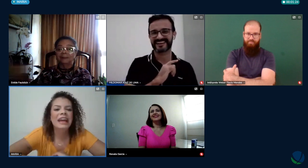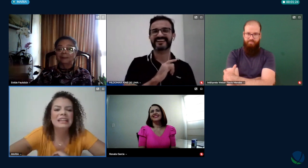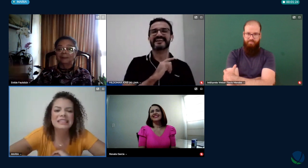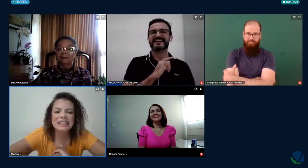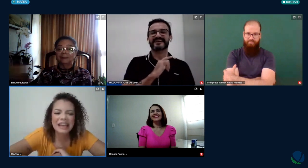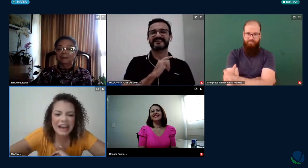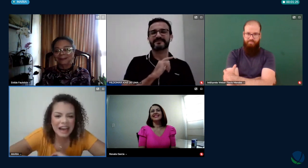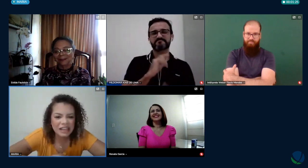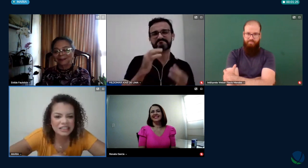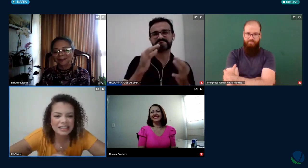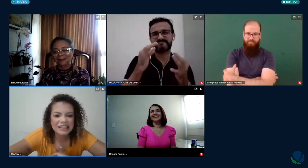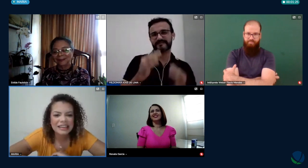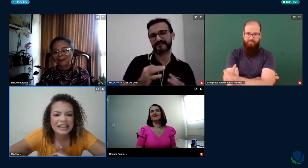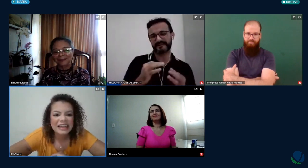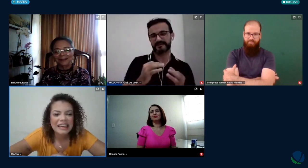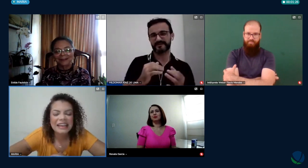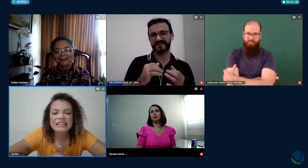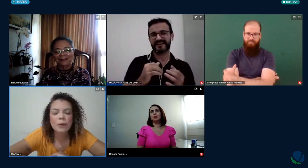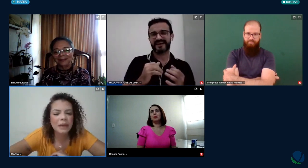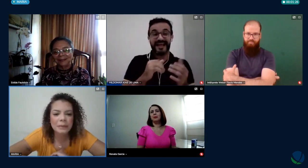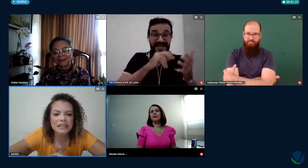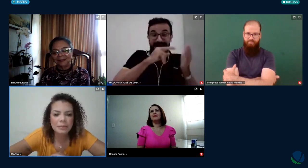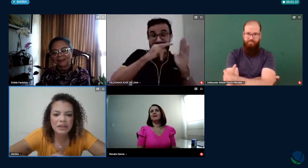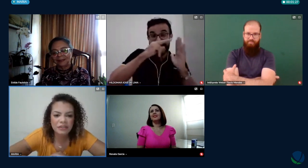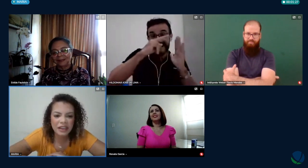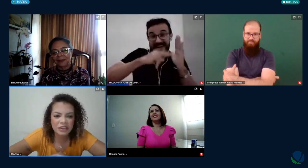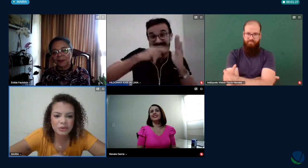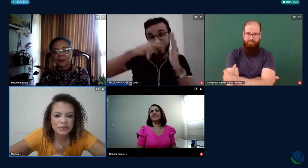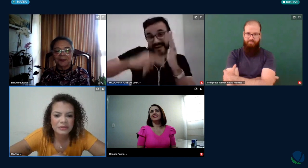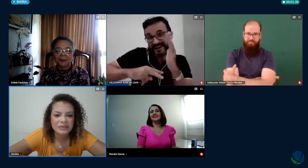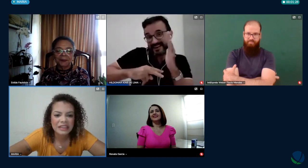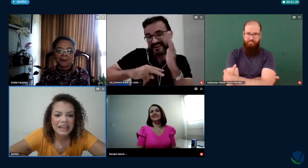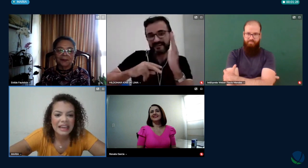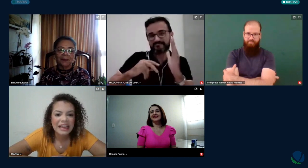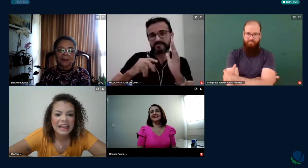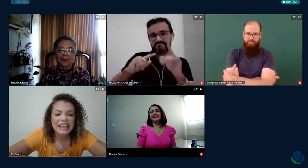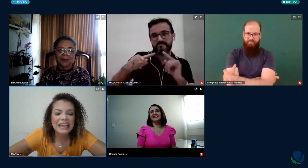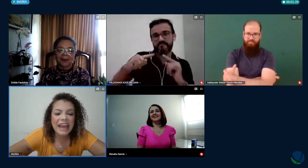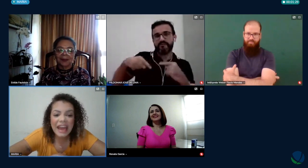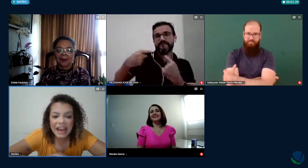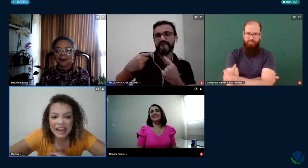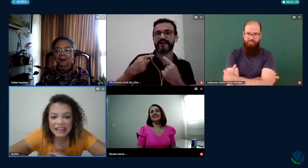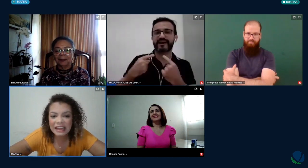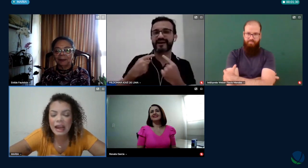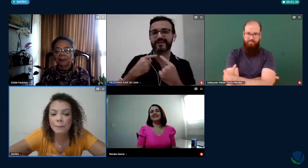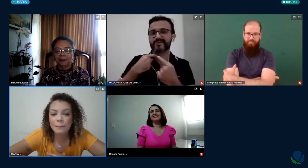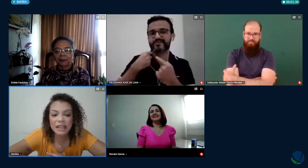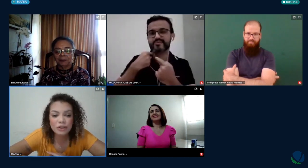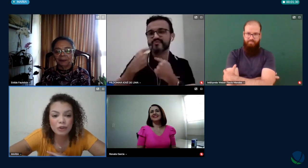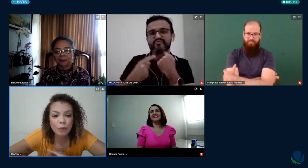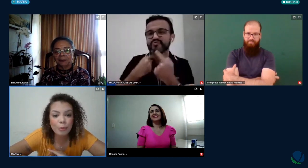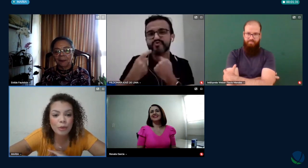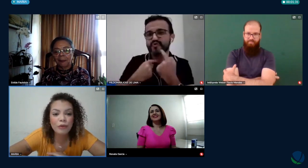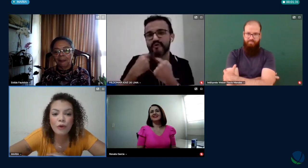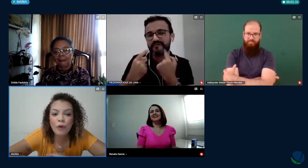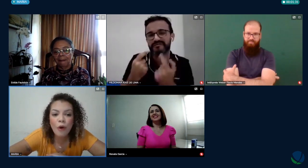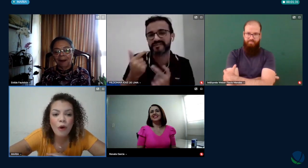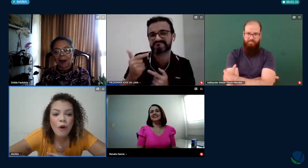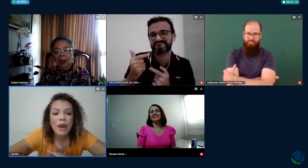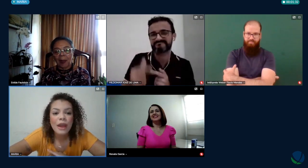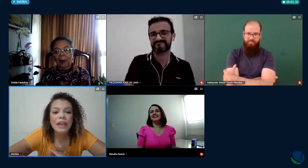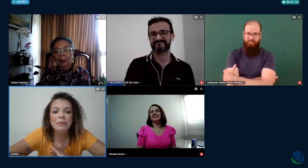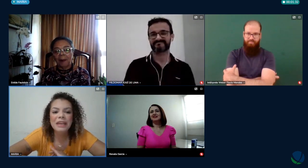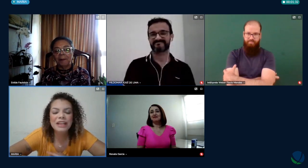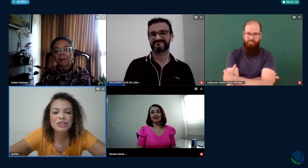conversam, eles interagem. Então, para mim, está perfeito. Ler cada capítulo